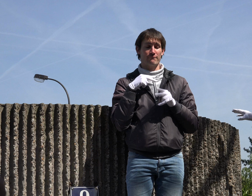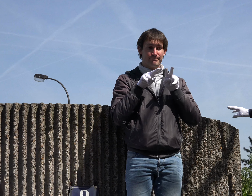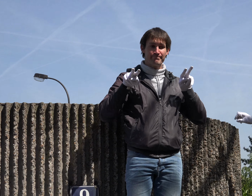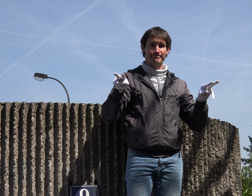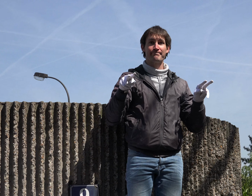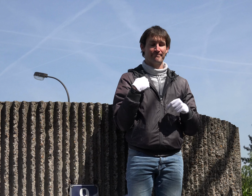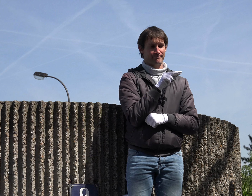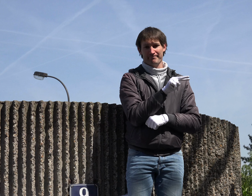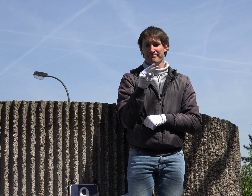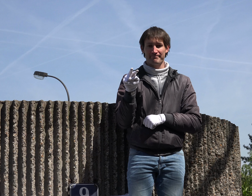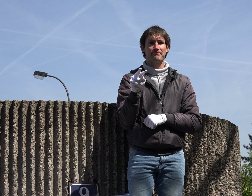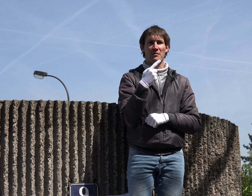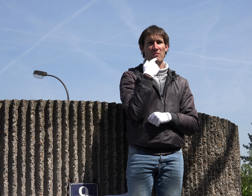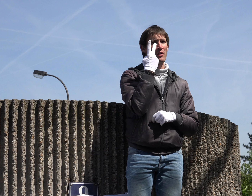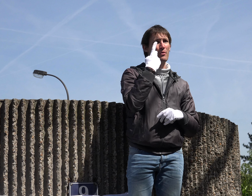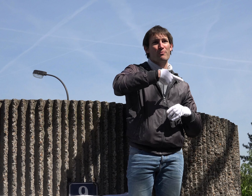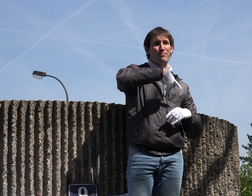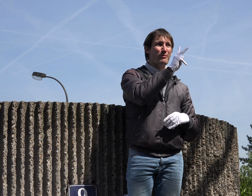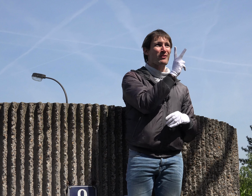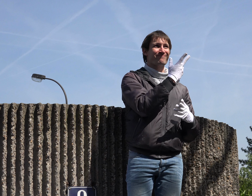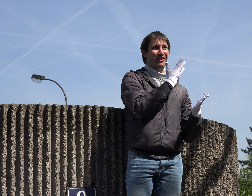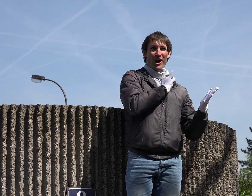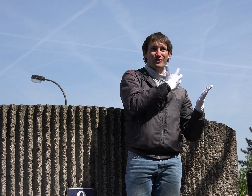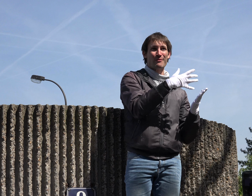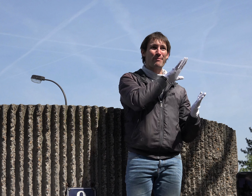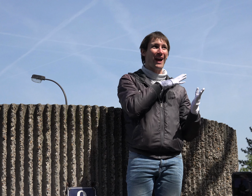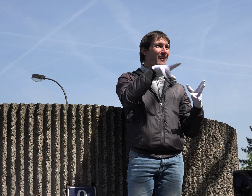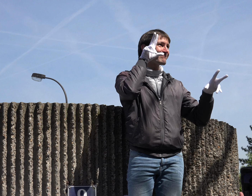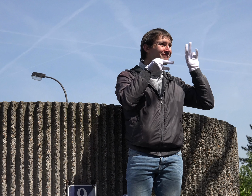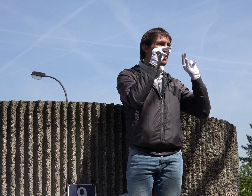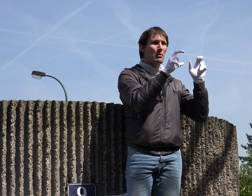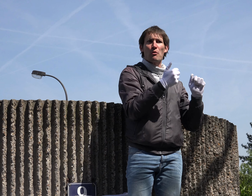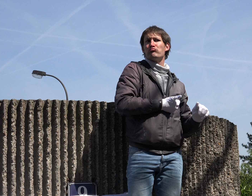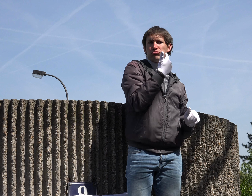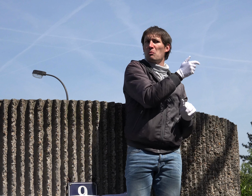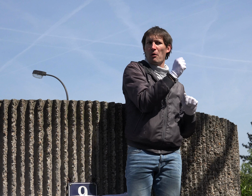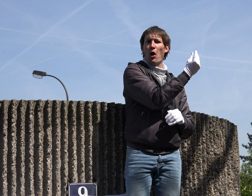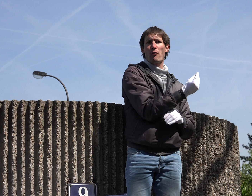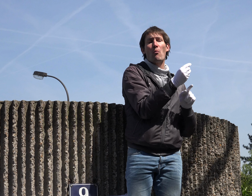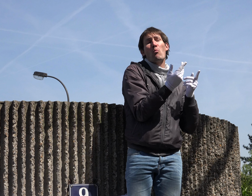les enfants entendants, enfants sourds. Le retour sur les deux et pour les entendants c'est très riche parce qu'en plus ils peuvent